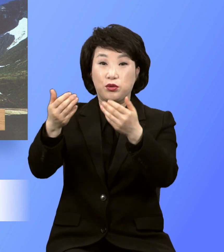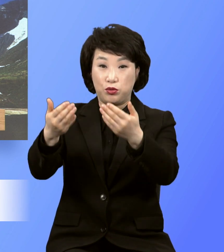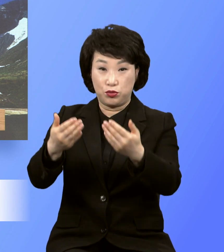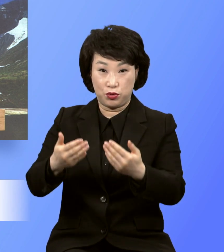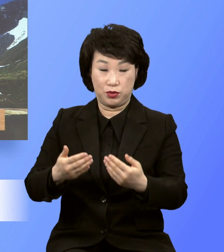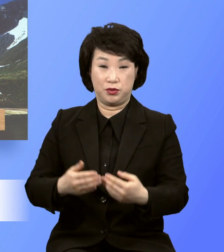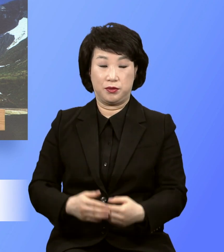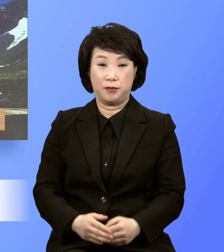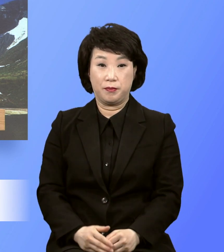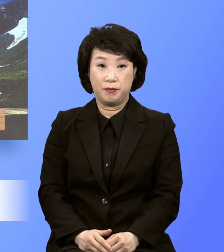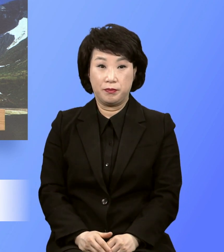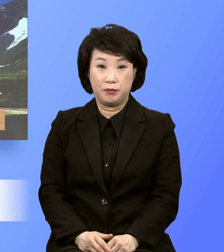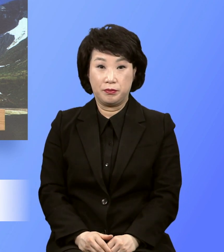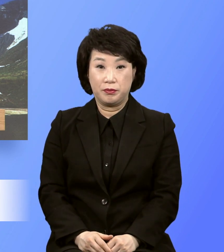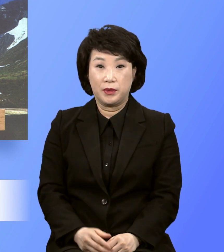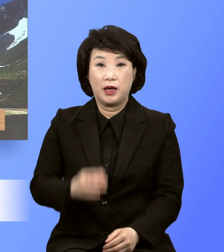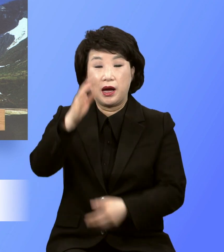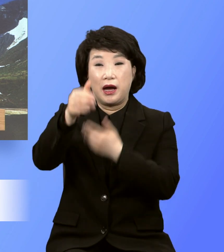만들어졌으니